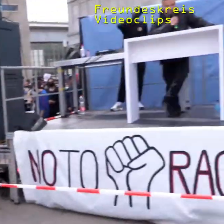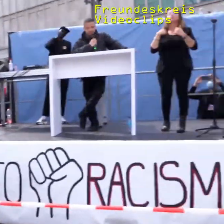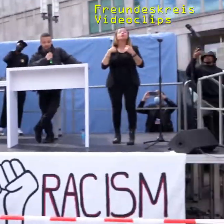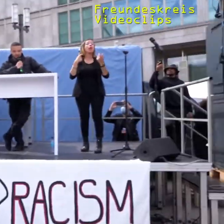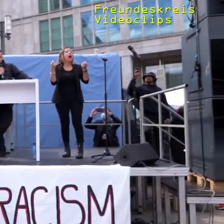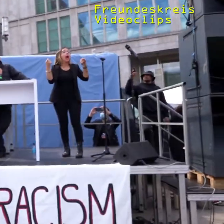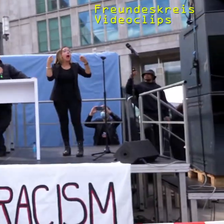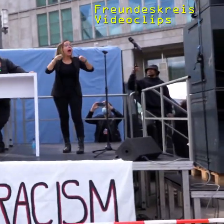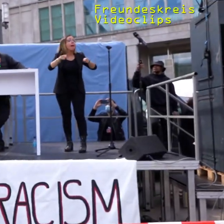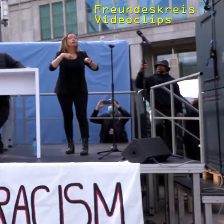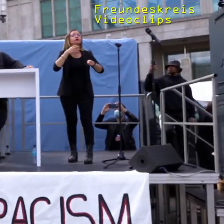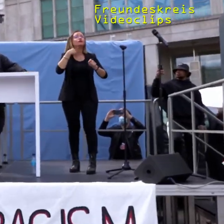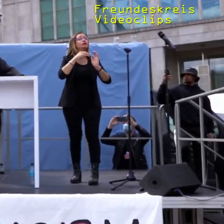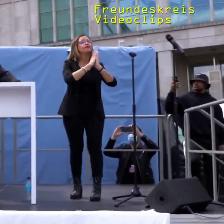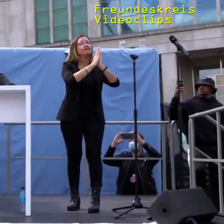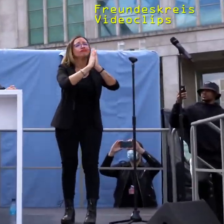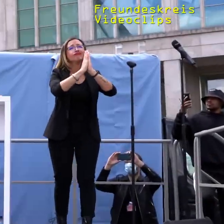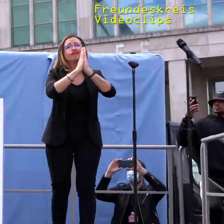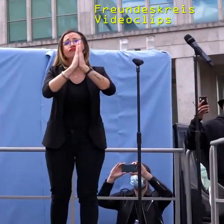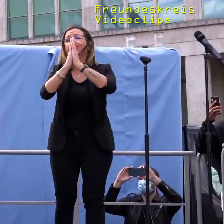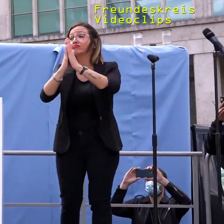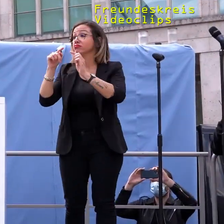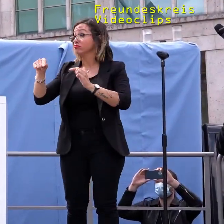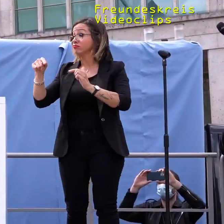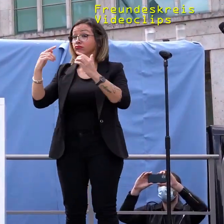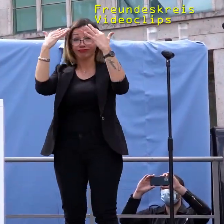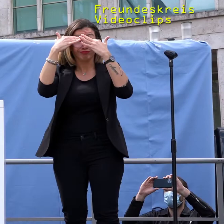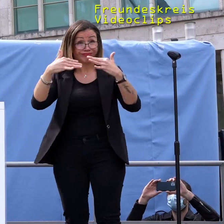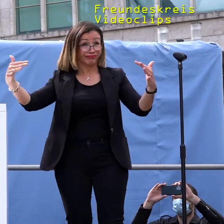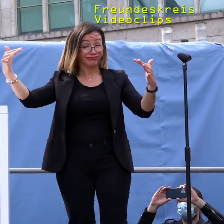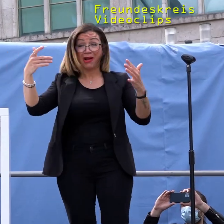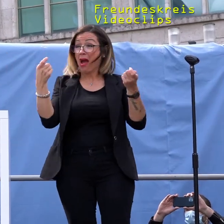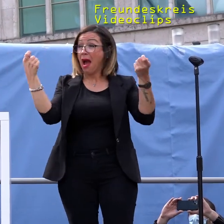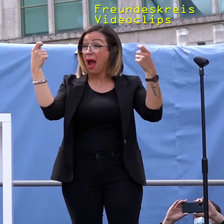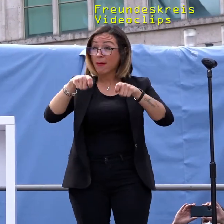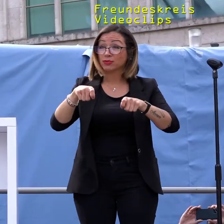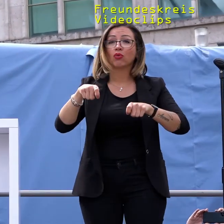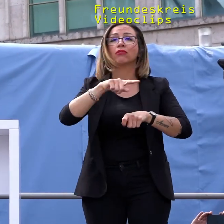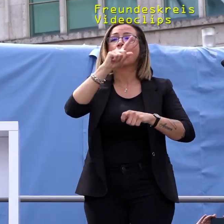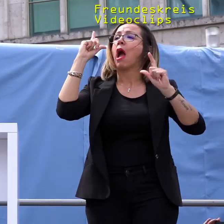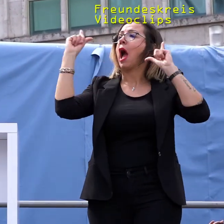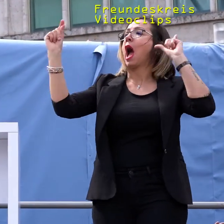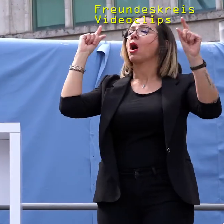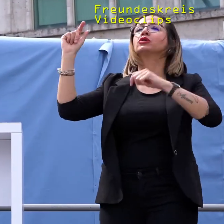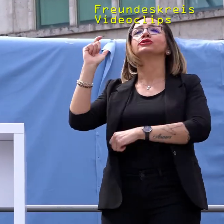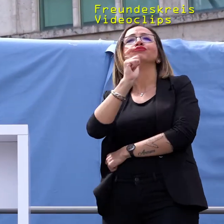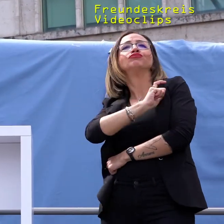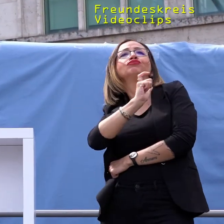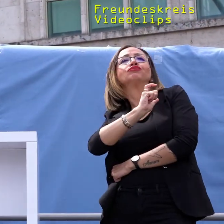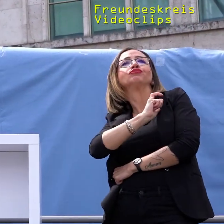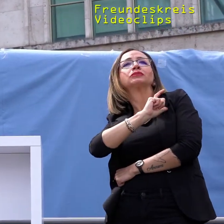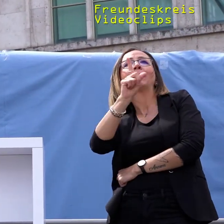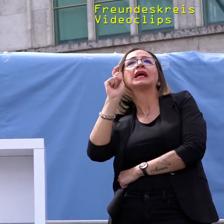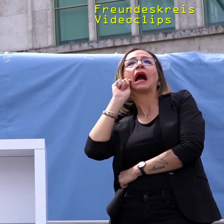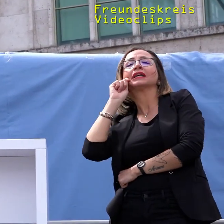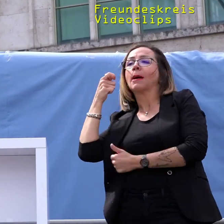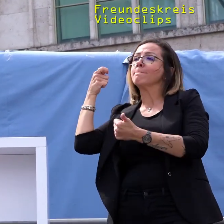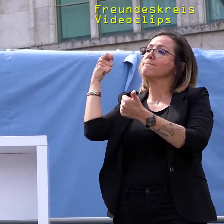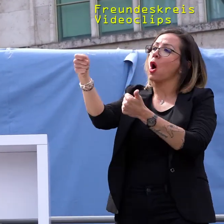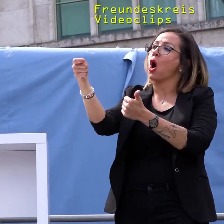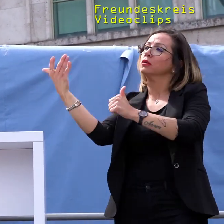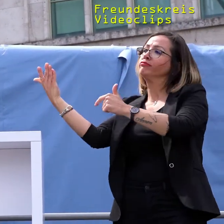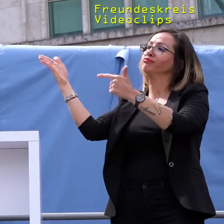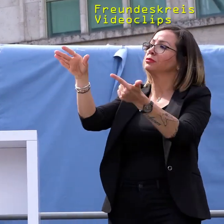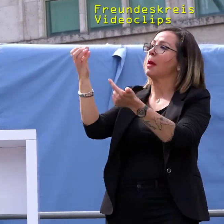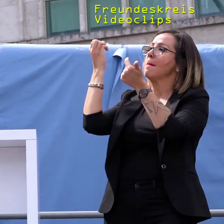Abschließend möchte ich euch alle bitten, nach dieser Versammlung nicht einfach zu gehen und bis zum nächsten rassistischen Vorfall oder rassistischen Mord zu warten. Versteht, dass